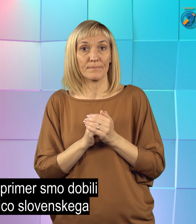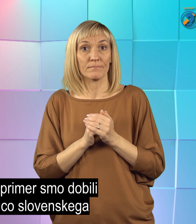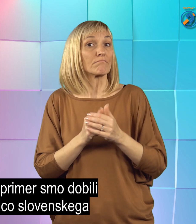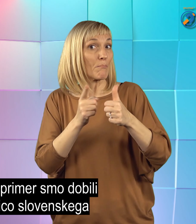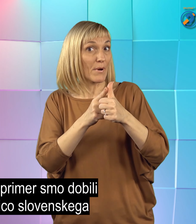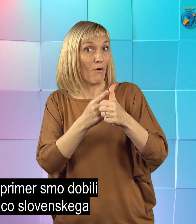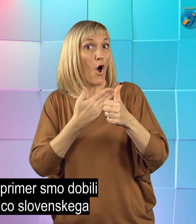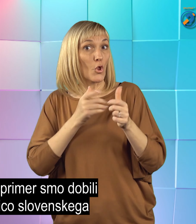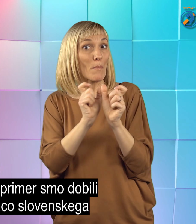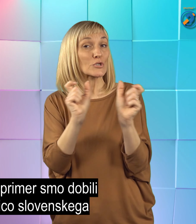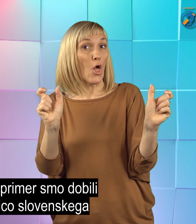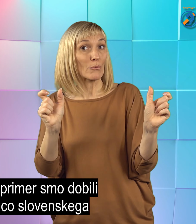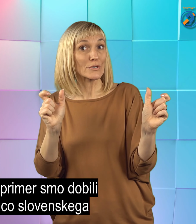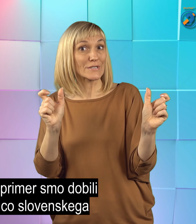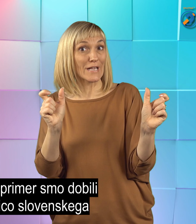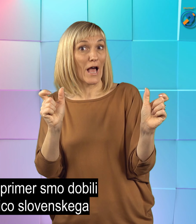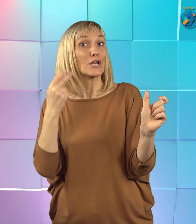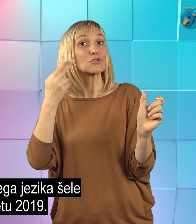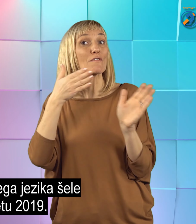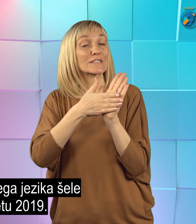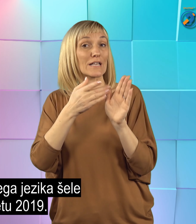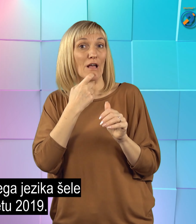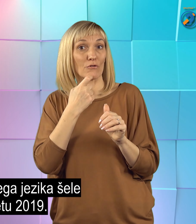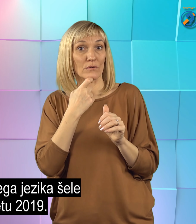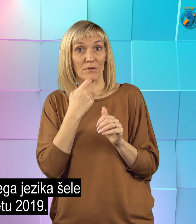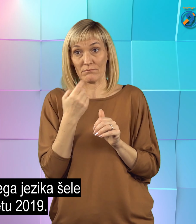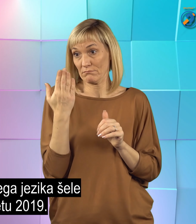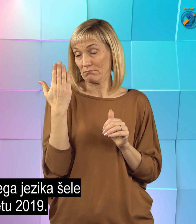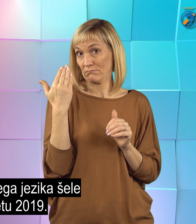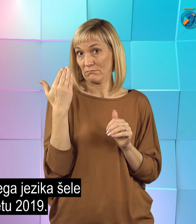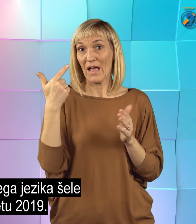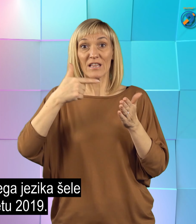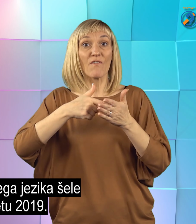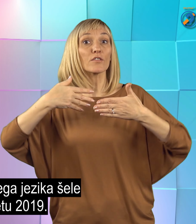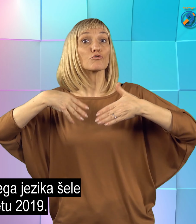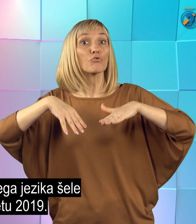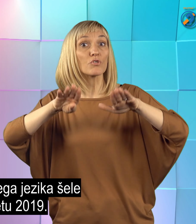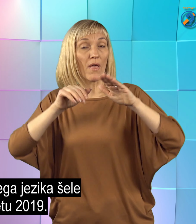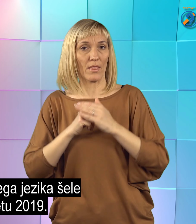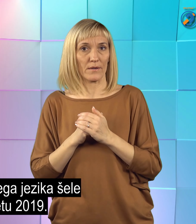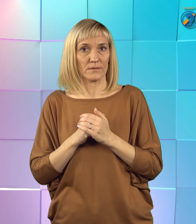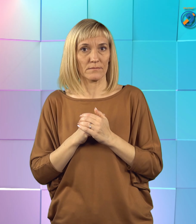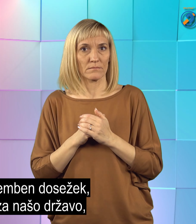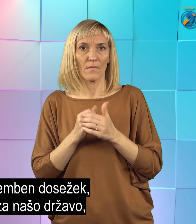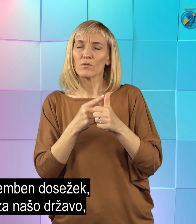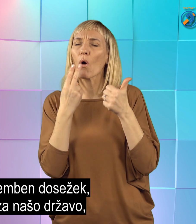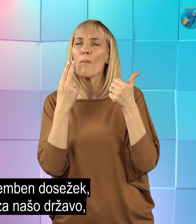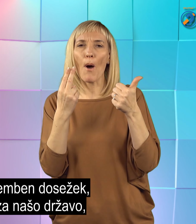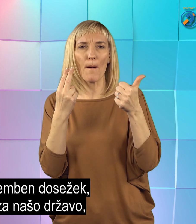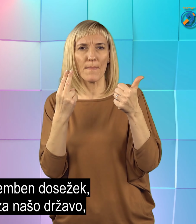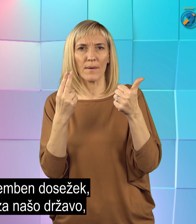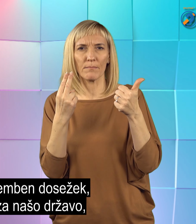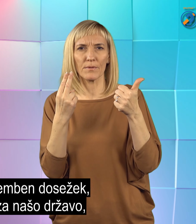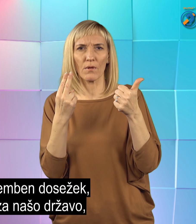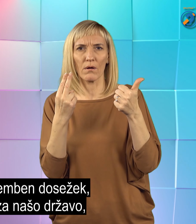dobili prvo slovnico slovenskega znakovnega jezika šele v letu 2019. To je pomemben dosežek ne samo za